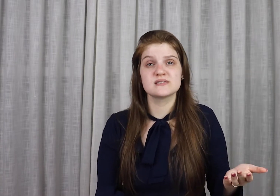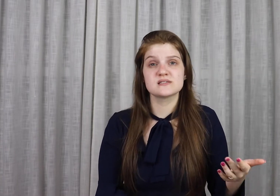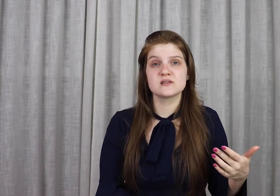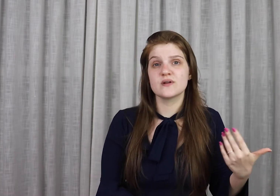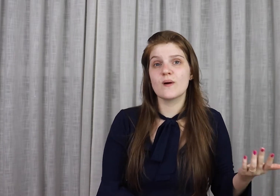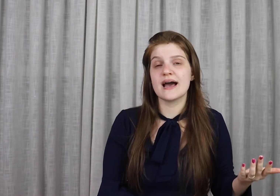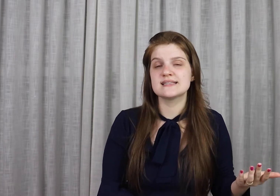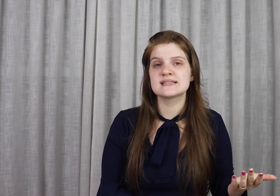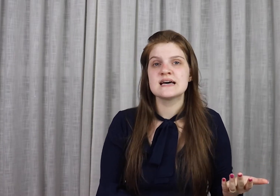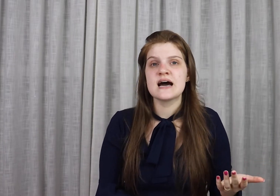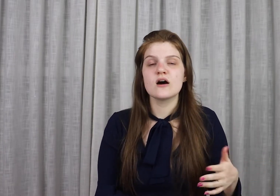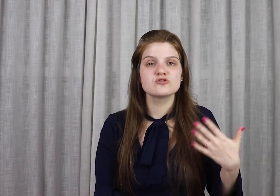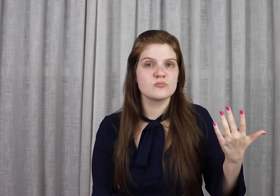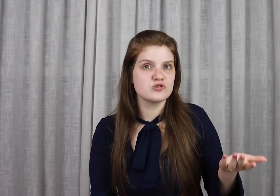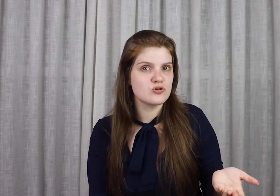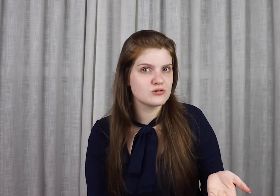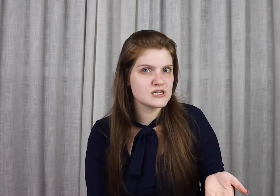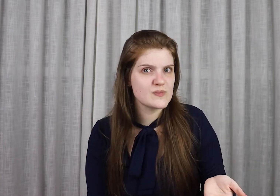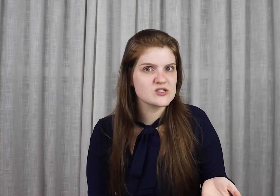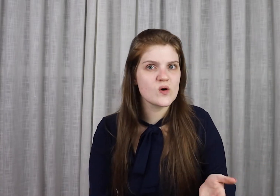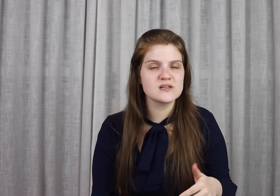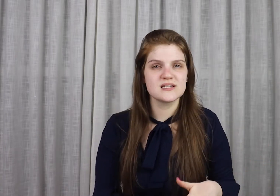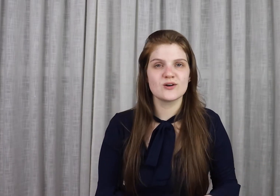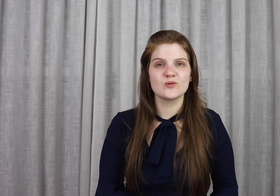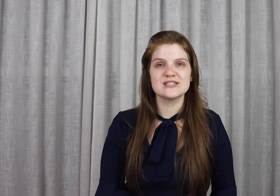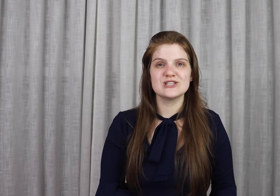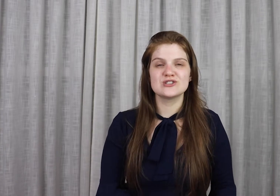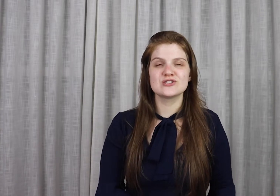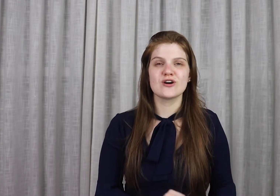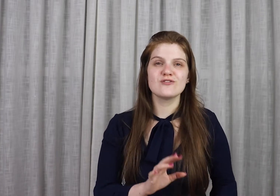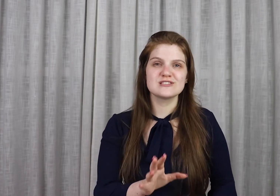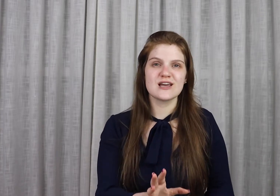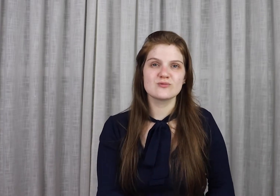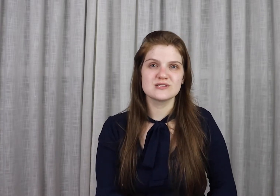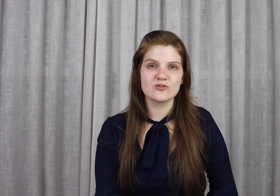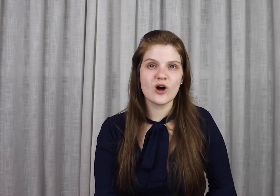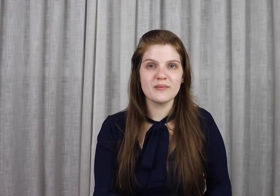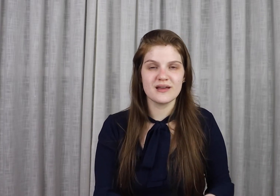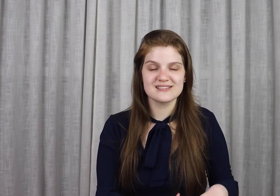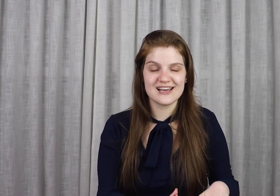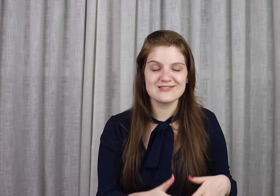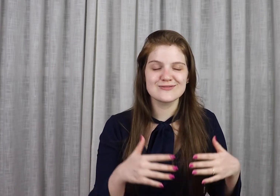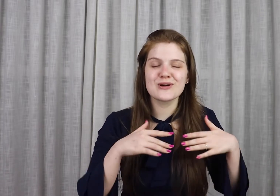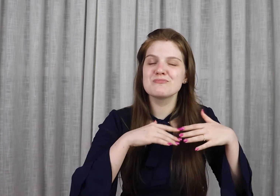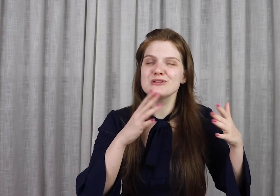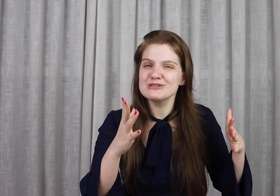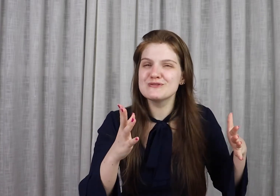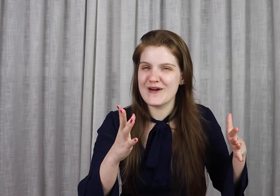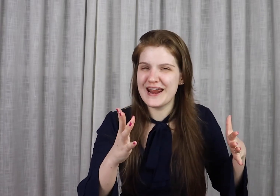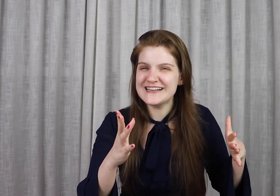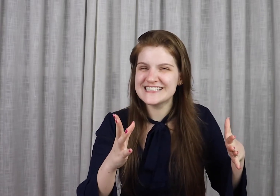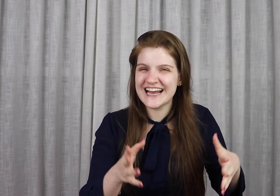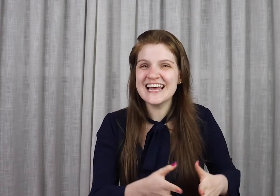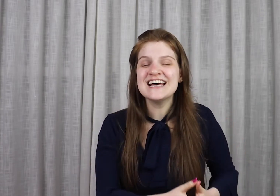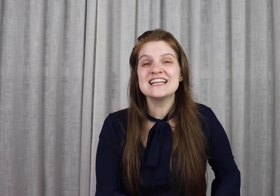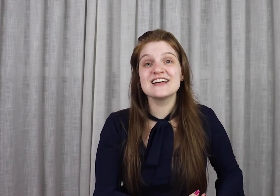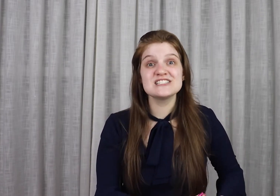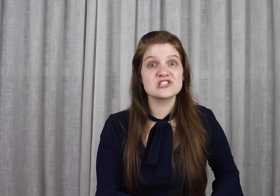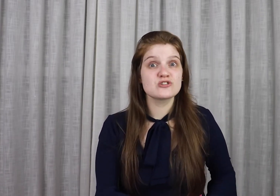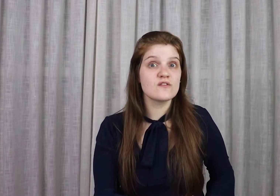são iguais aos nomes de outras pessoas, então não existe só você com o seu nome, exceto se for muito diferente, né? Não existe só